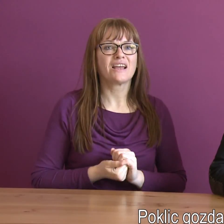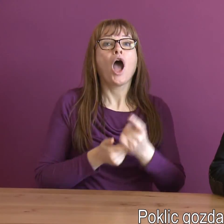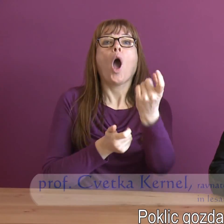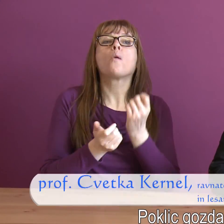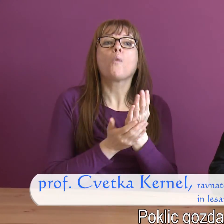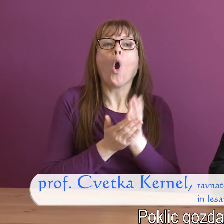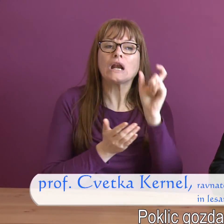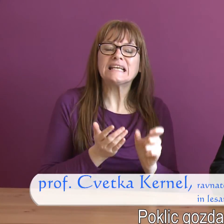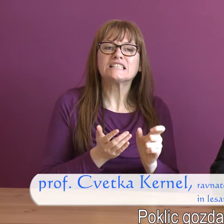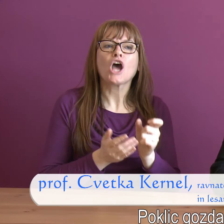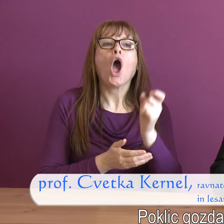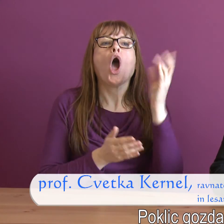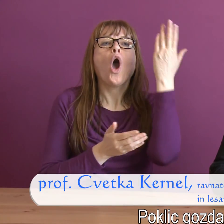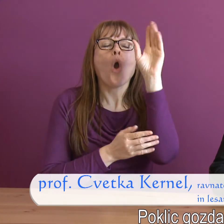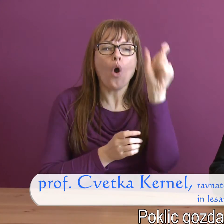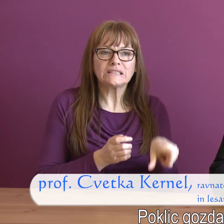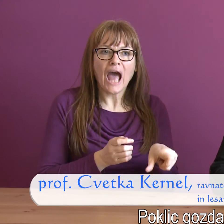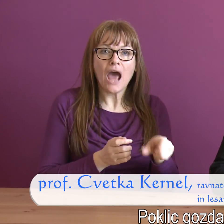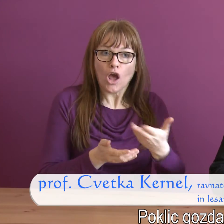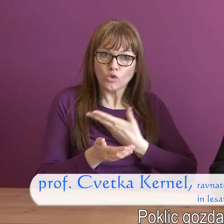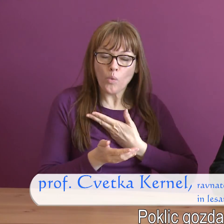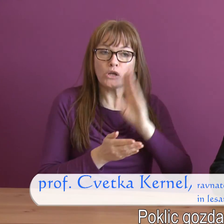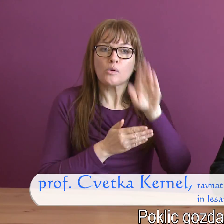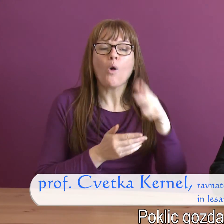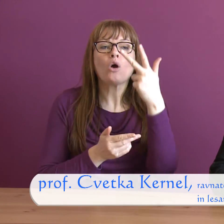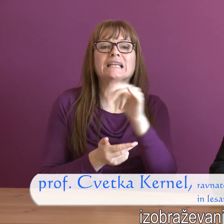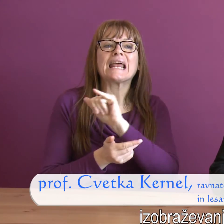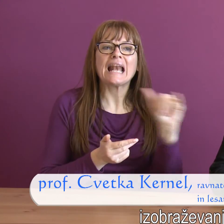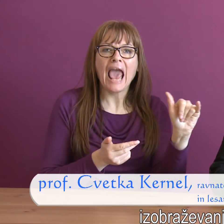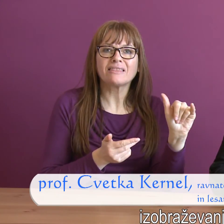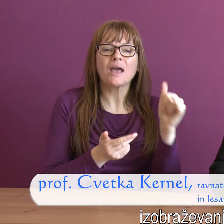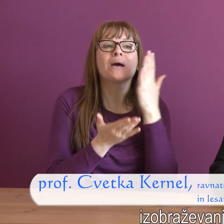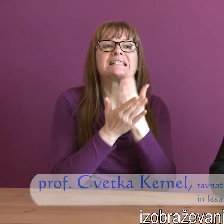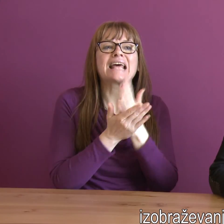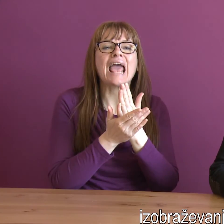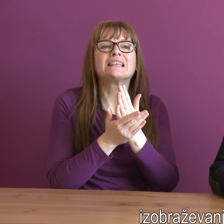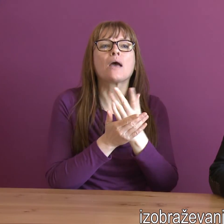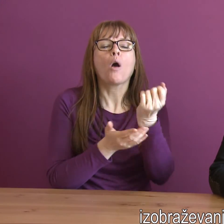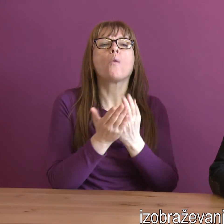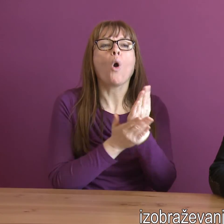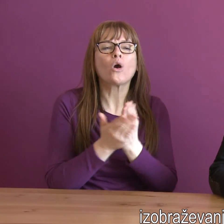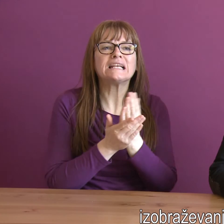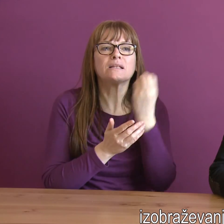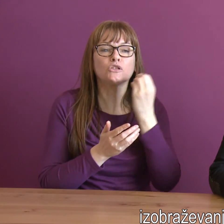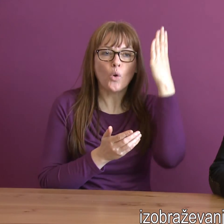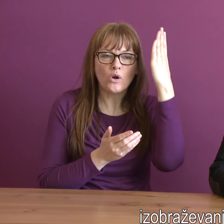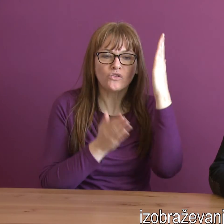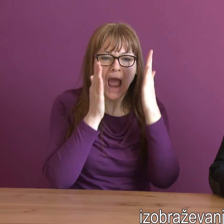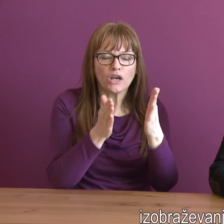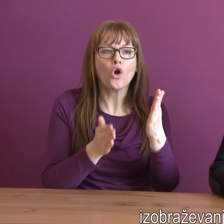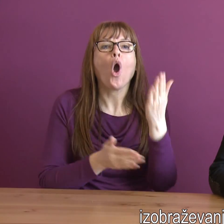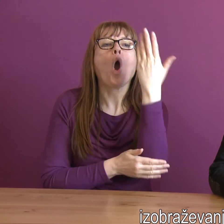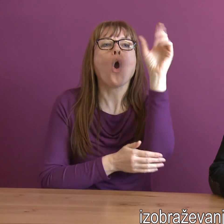Poklic gozdar dobiš po 3-letnem srednje poklicnem izobraževanju gozdar. V